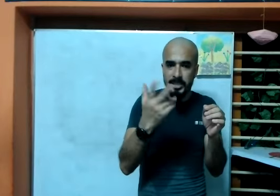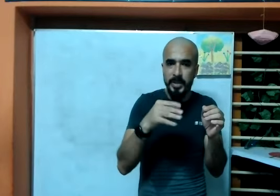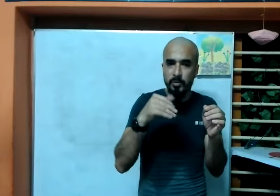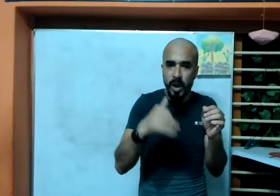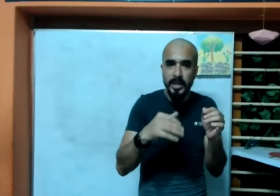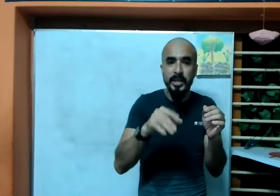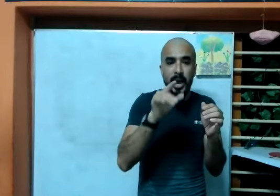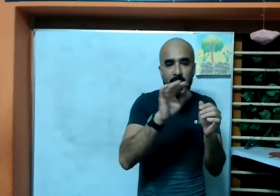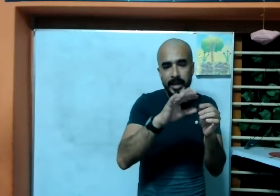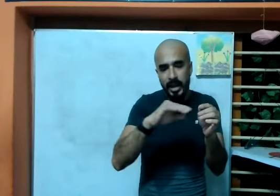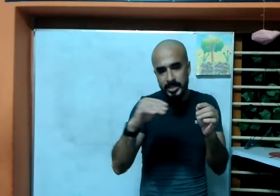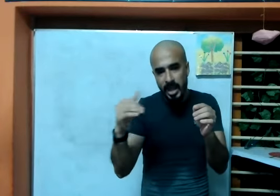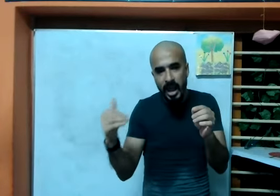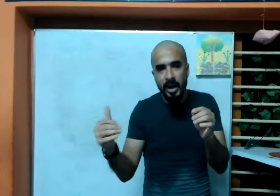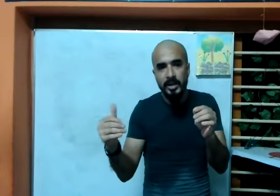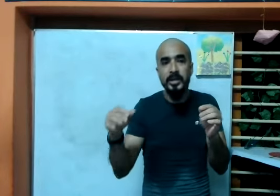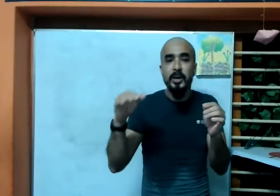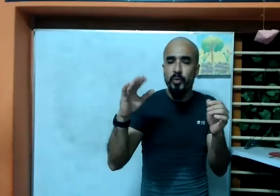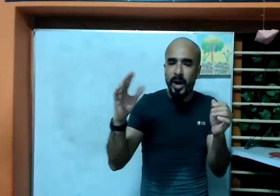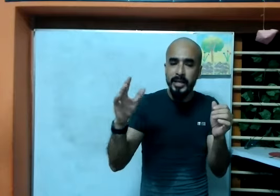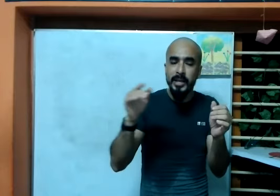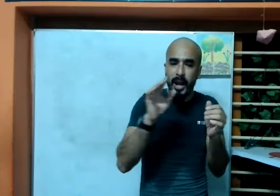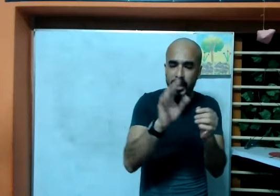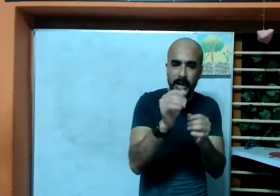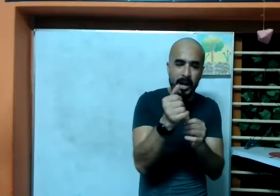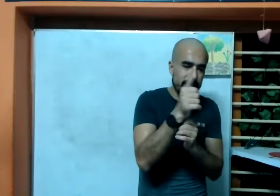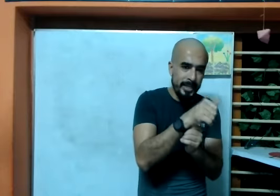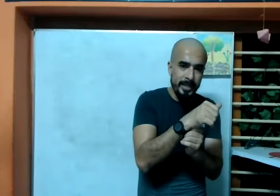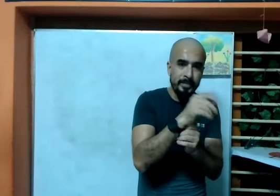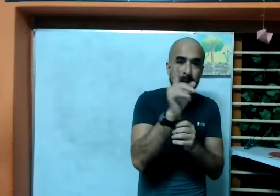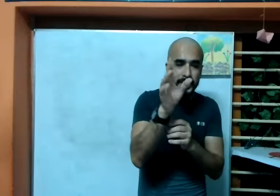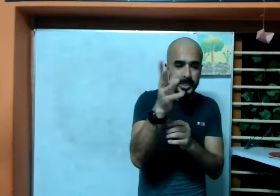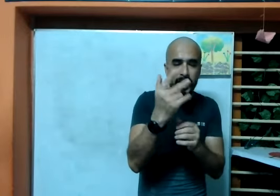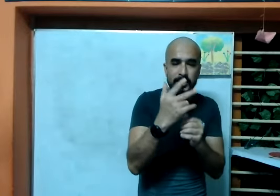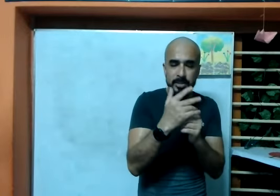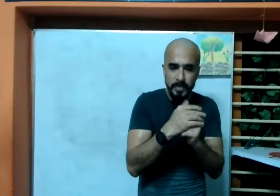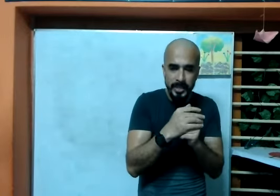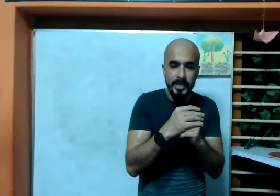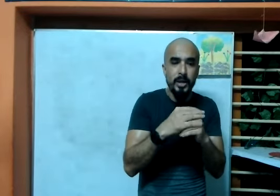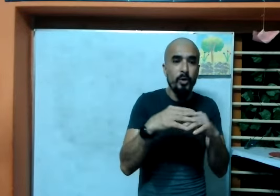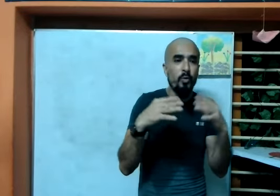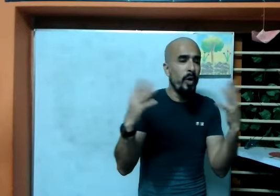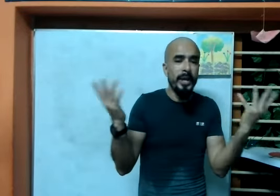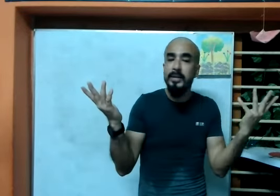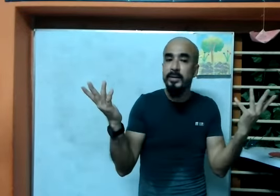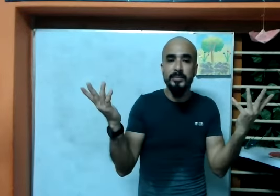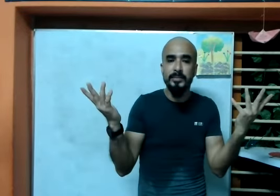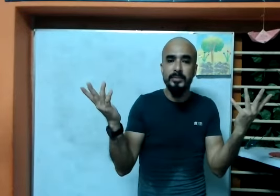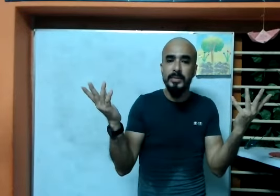me why, I asked her why, I asked him, she asked me when,